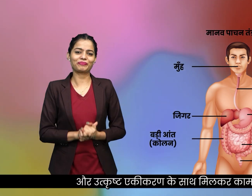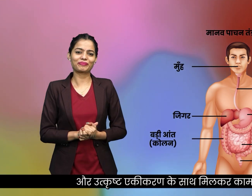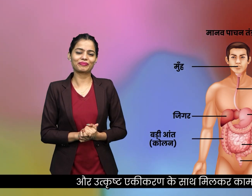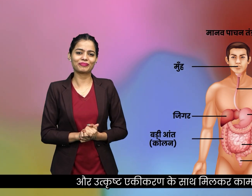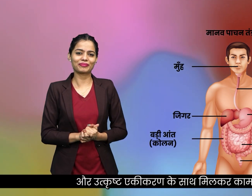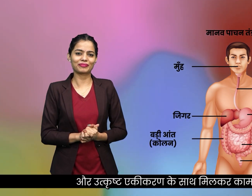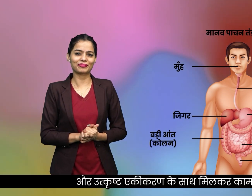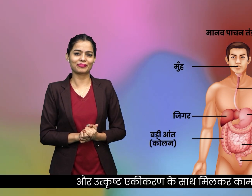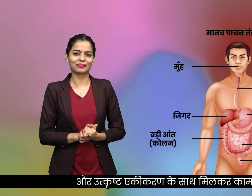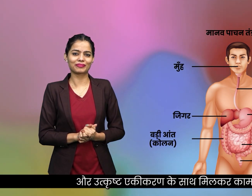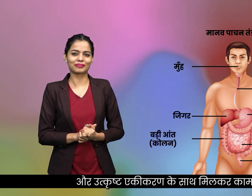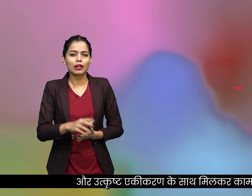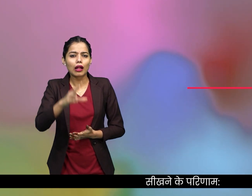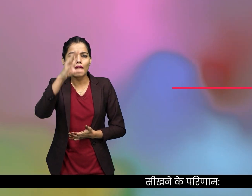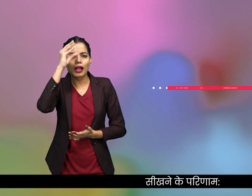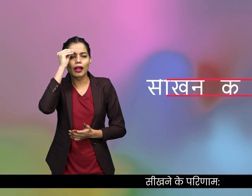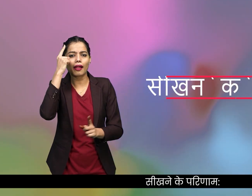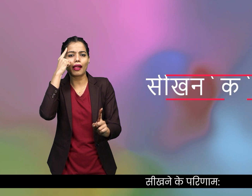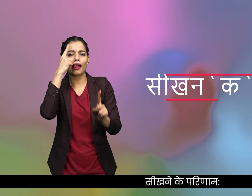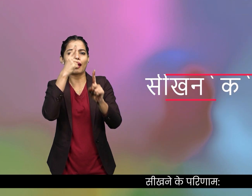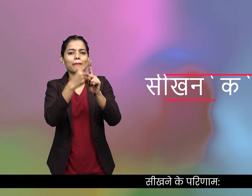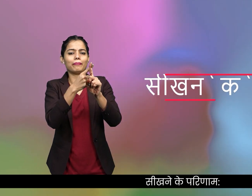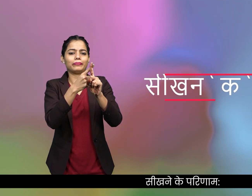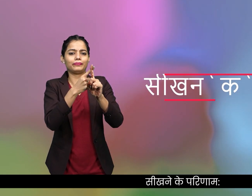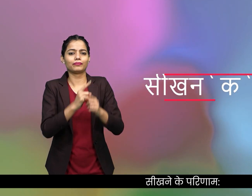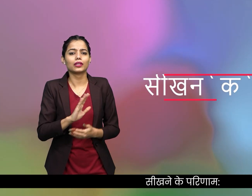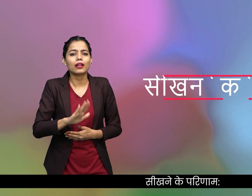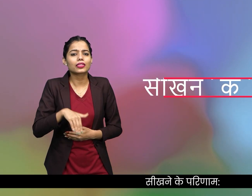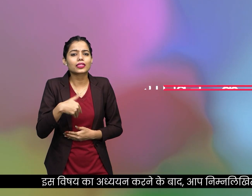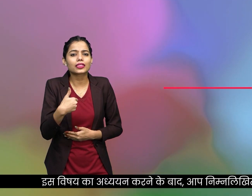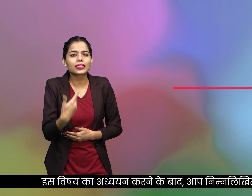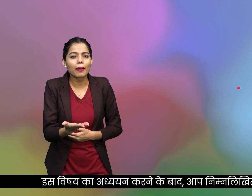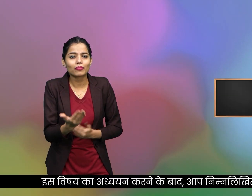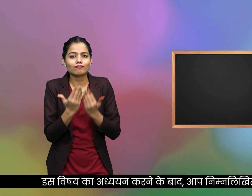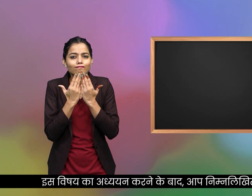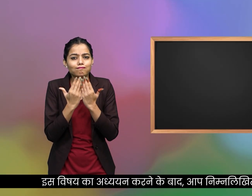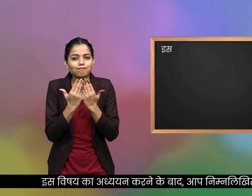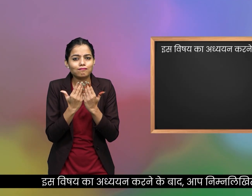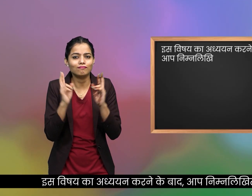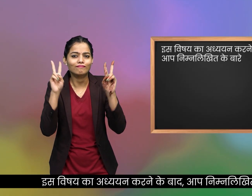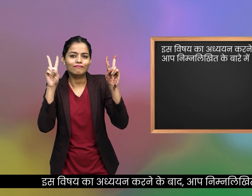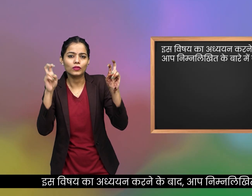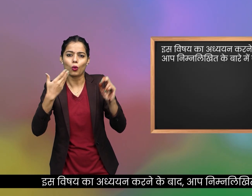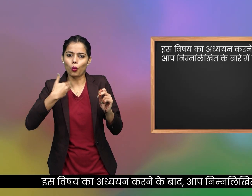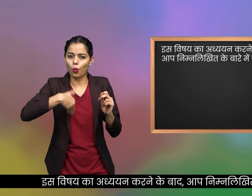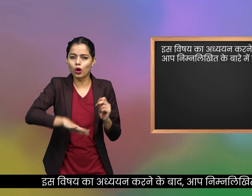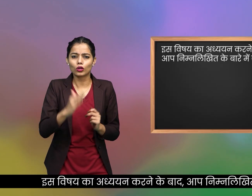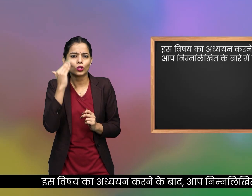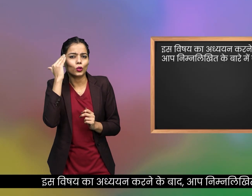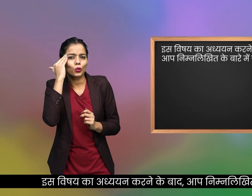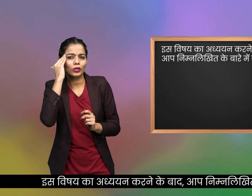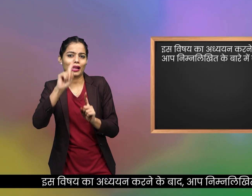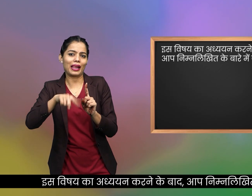के साथ मिलकर काम करती है। सीखने के परिणाम। इस विषय का अध्ययन करने के बाद